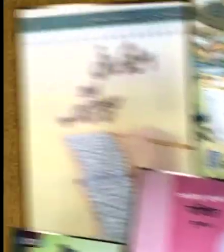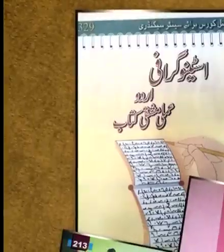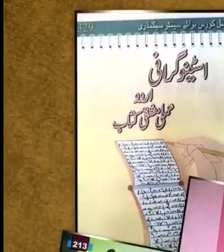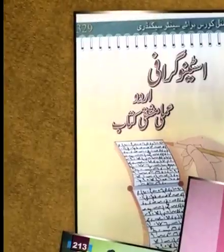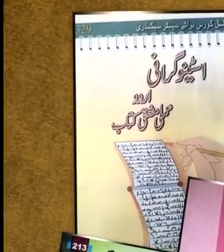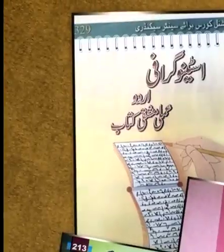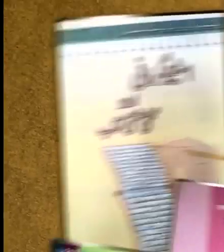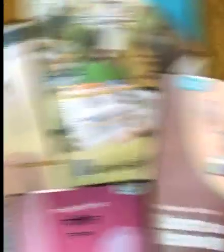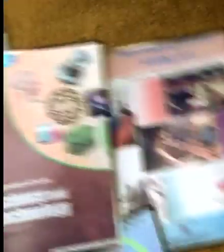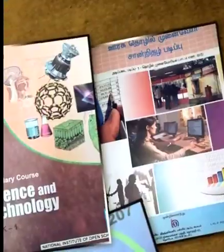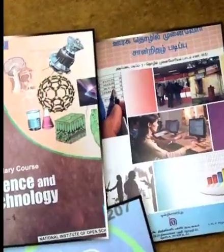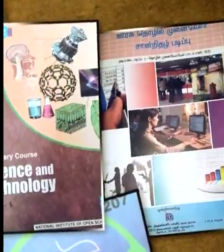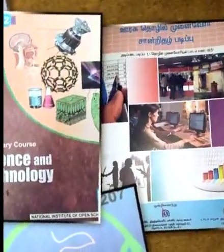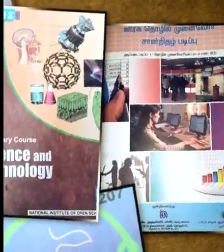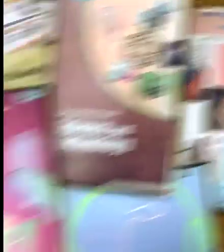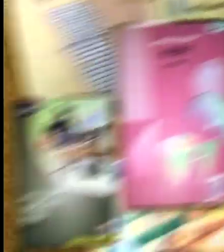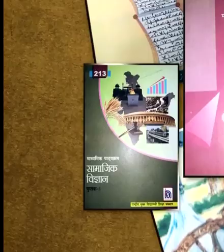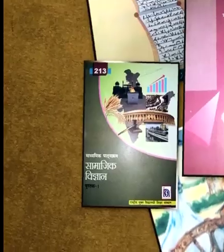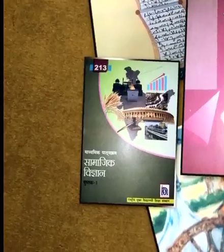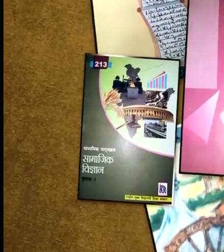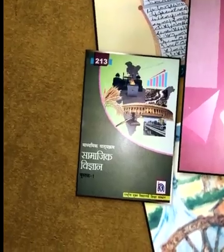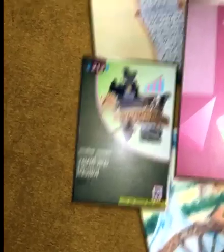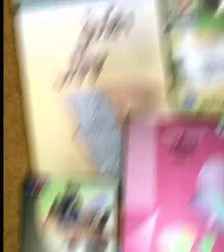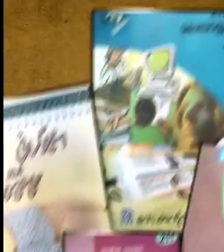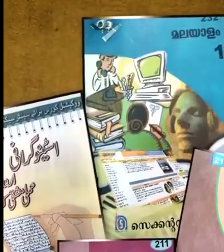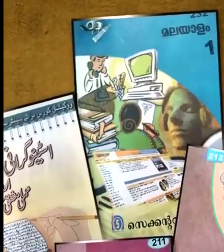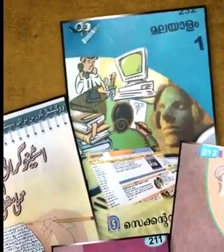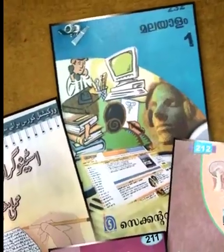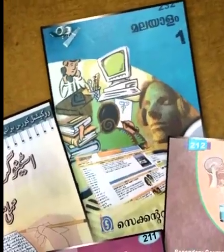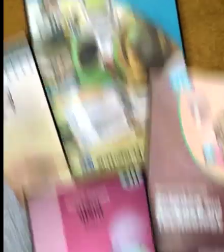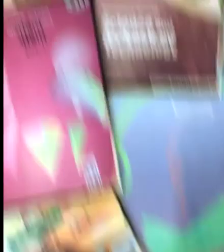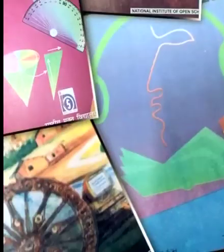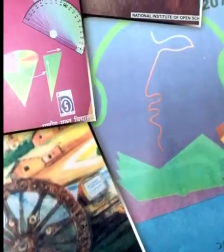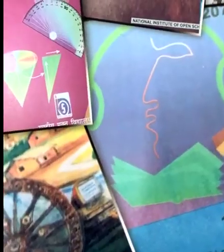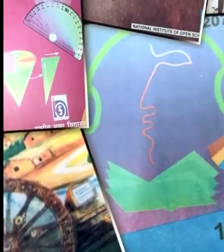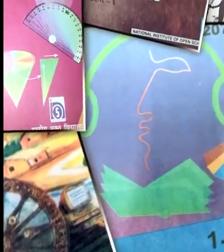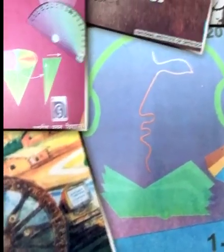माध्यमिक स्तर पर ही 7 भाषाओं के अलग अलग माध्यमों का विकल्प मौजूद है।